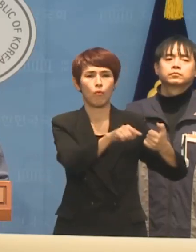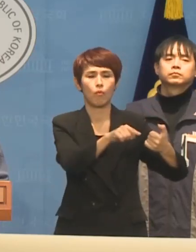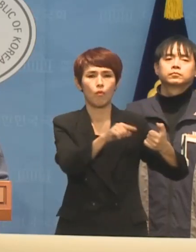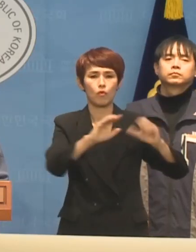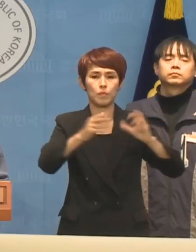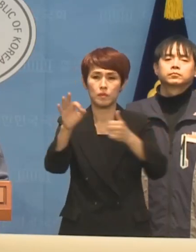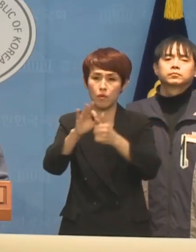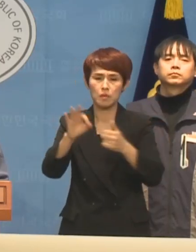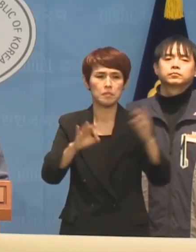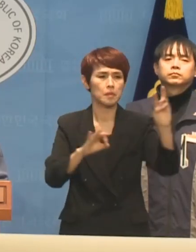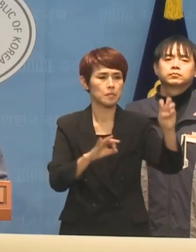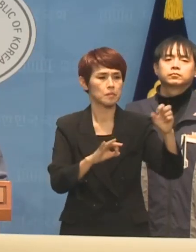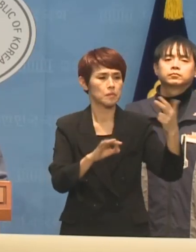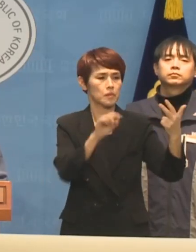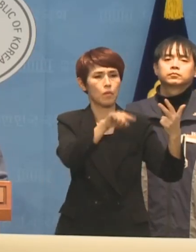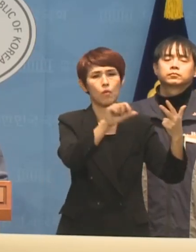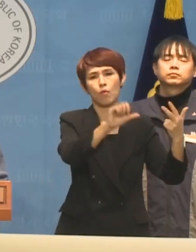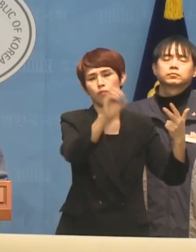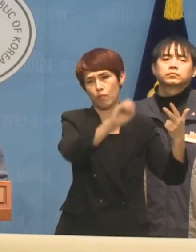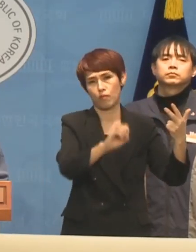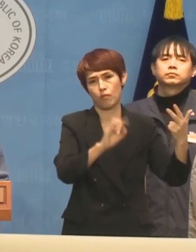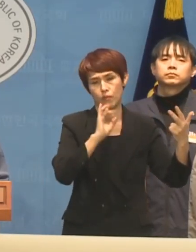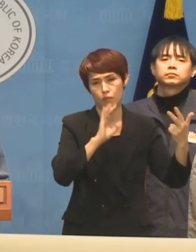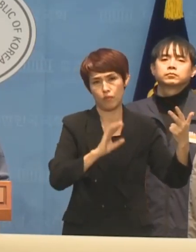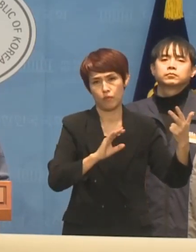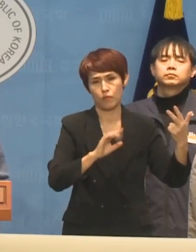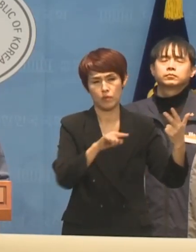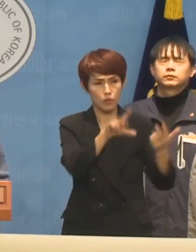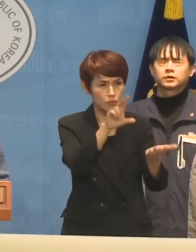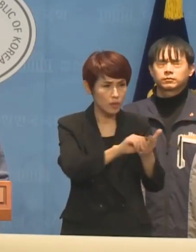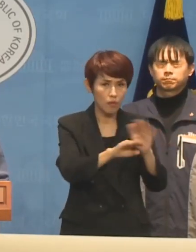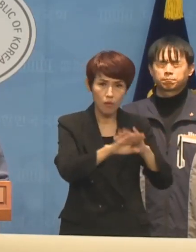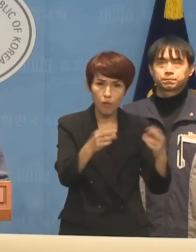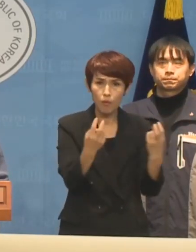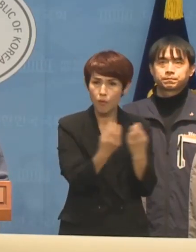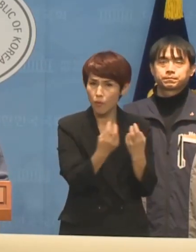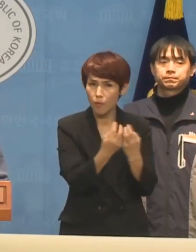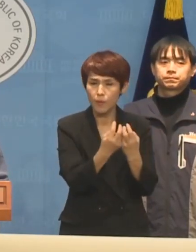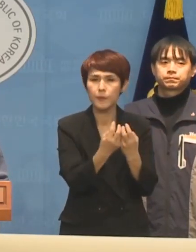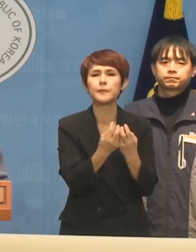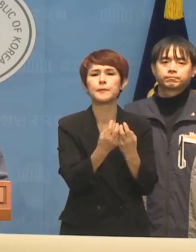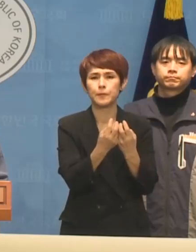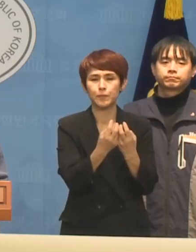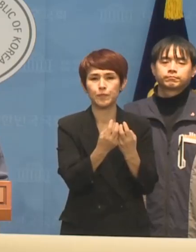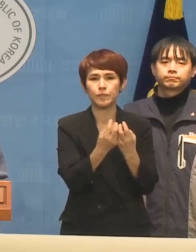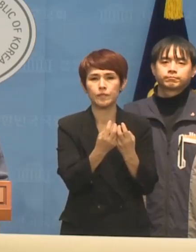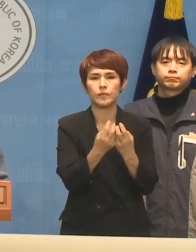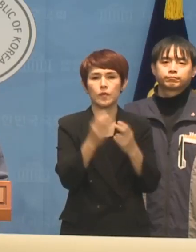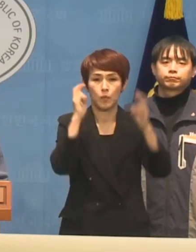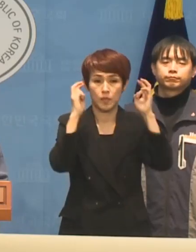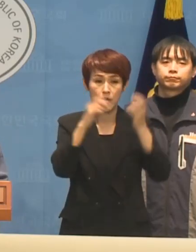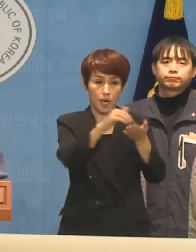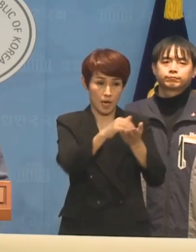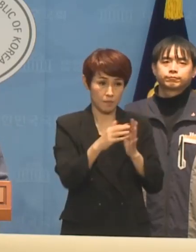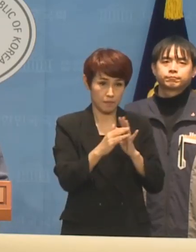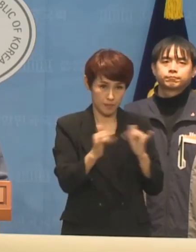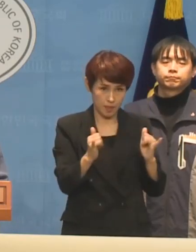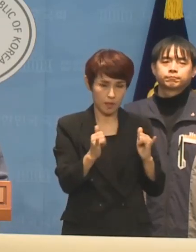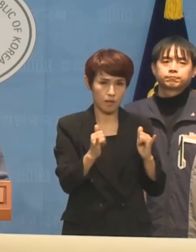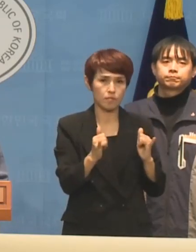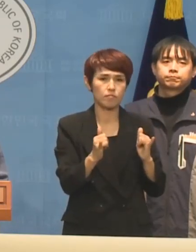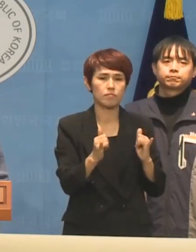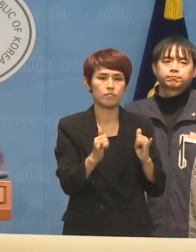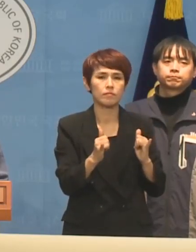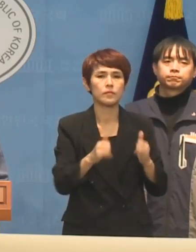국민연금은 37.5%에 불과하다고 합니다. 이러한 문제를 해결하기 위해서는 반드시 사업장 가입자 전환이 이루어져야